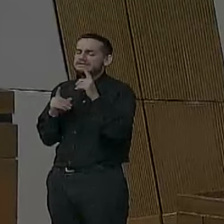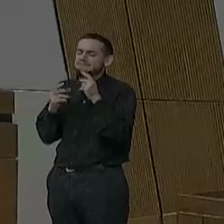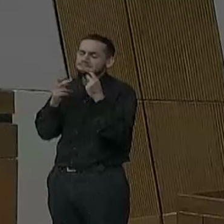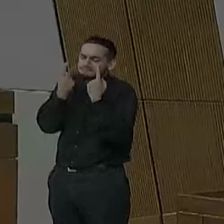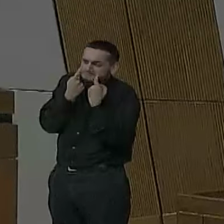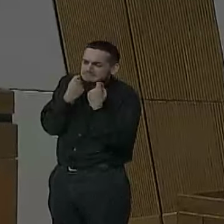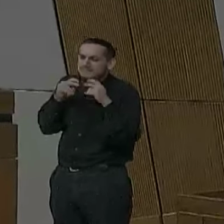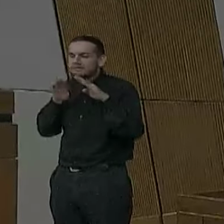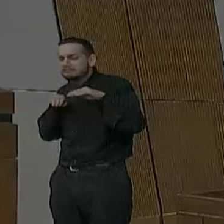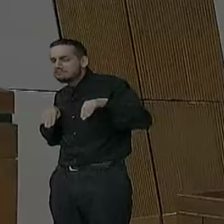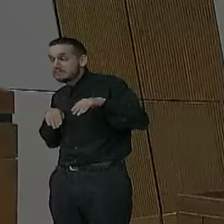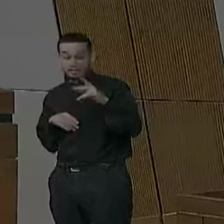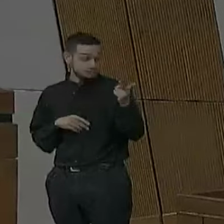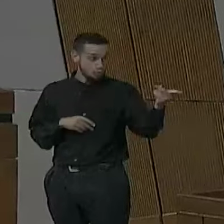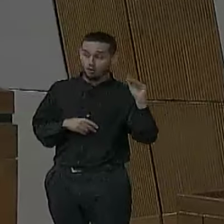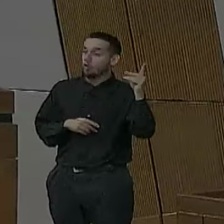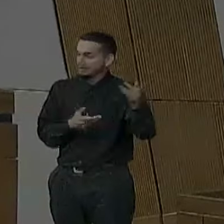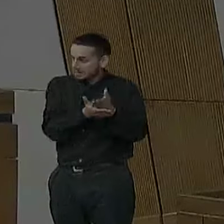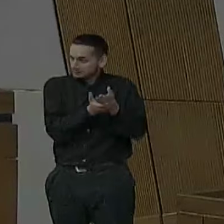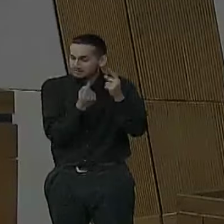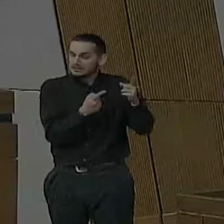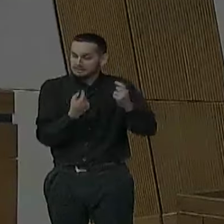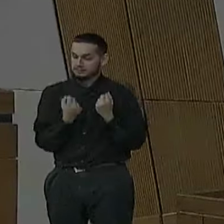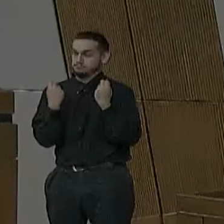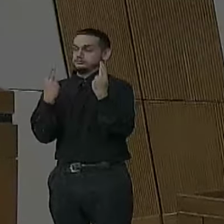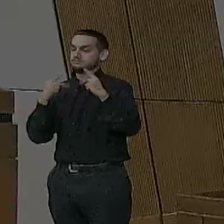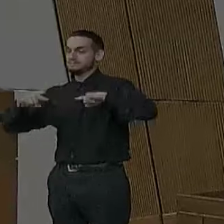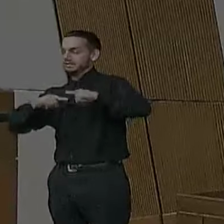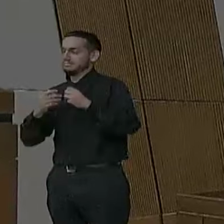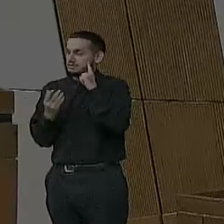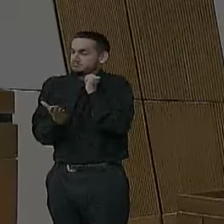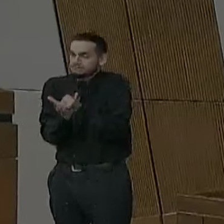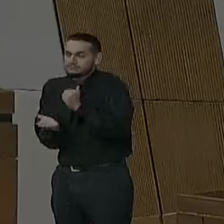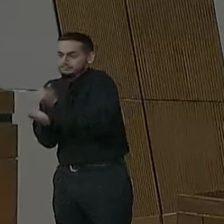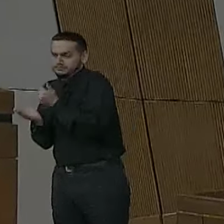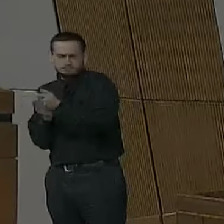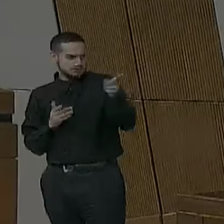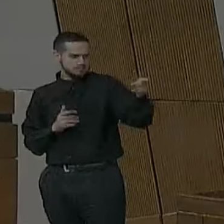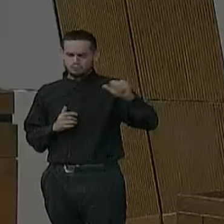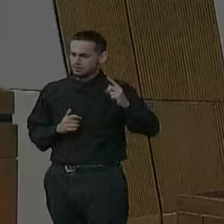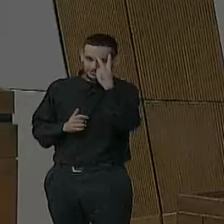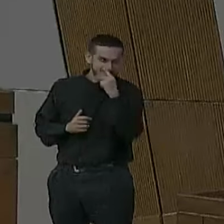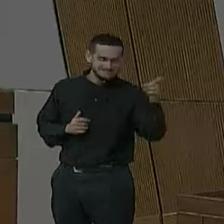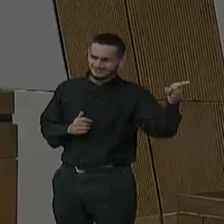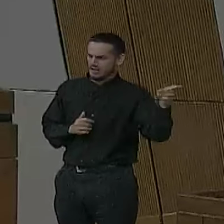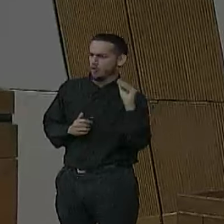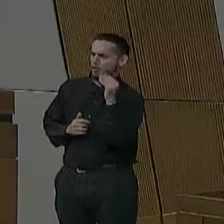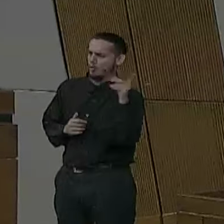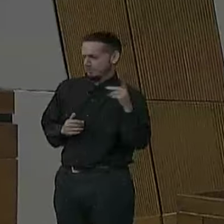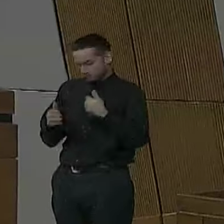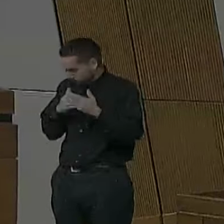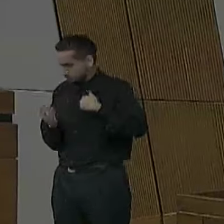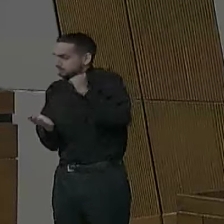ellas son jóvenes, ¿verdad? Samira, una mujer joven y ya está así con todo ese rasgo de